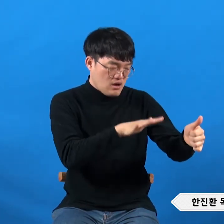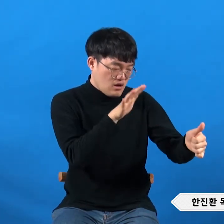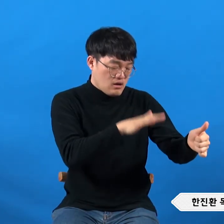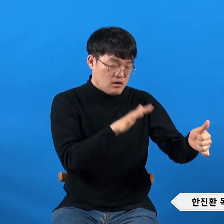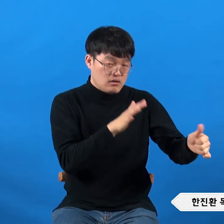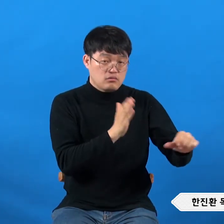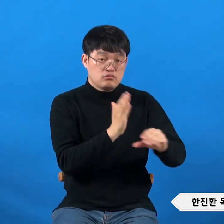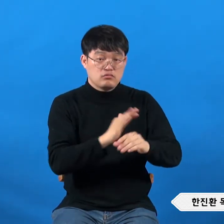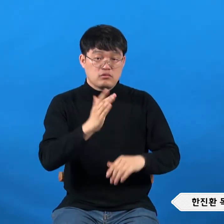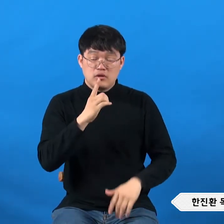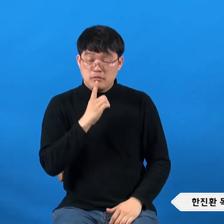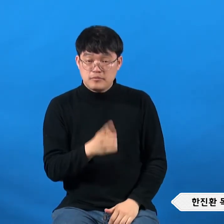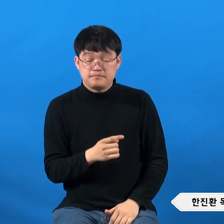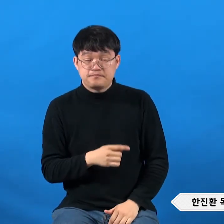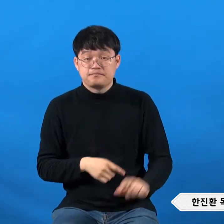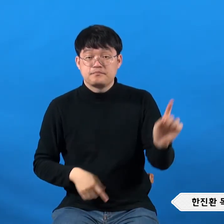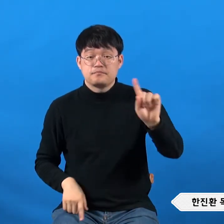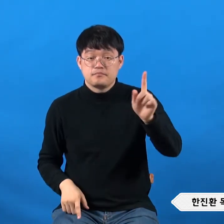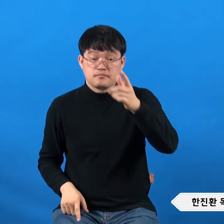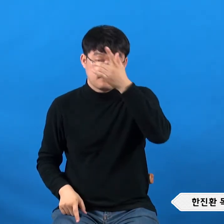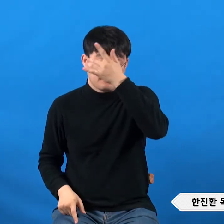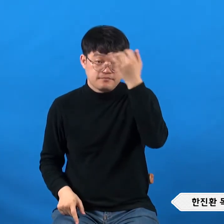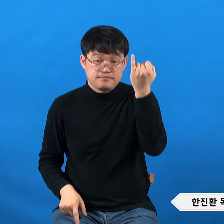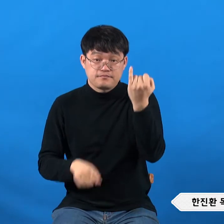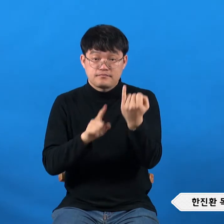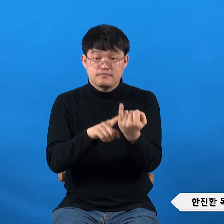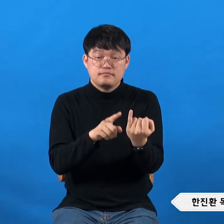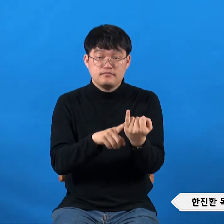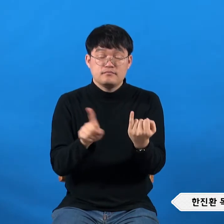것입니다. 어떤 할머니가